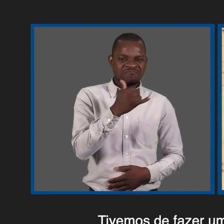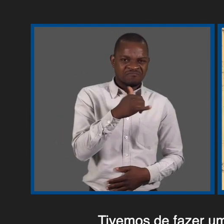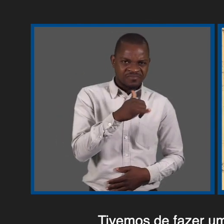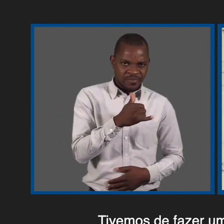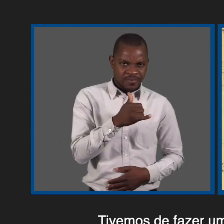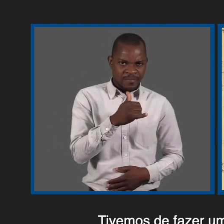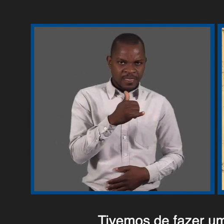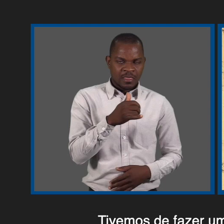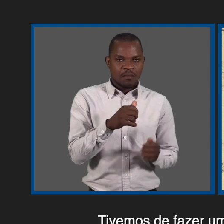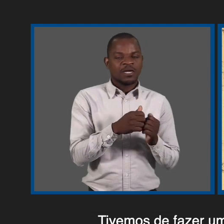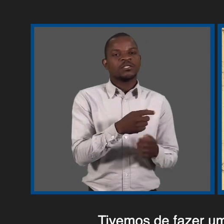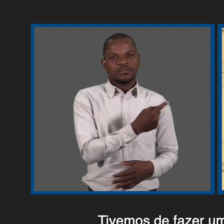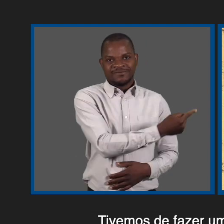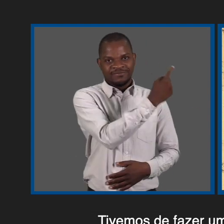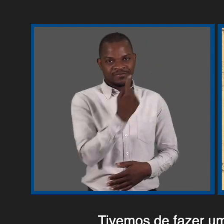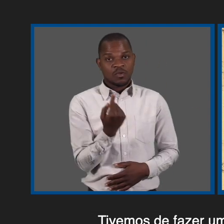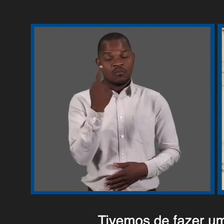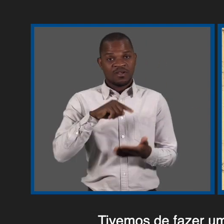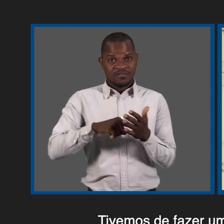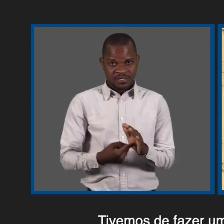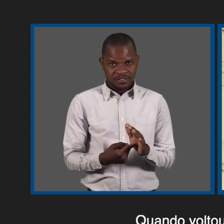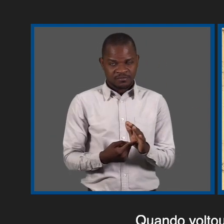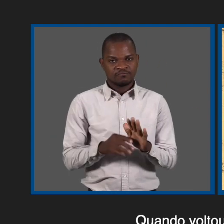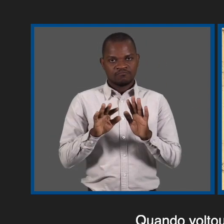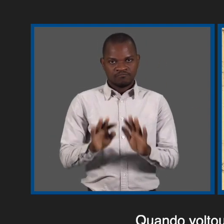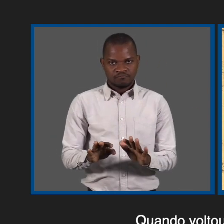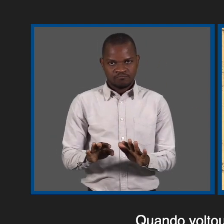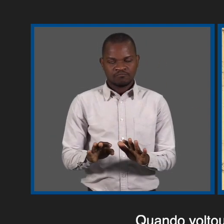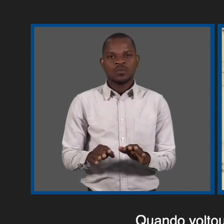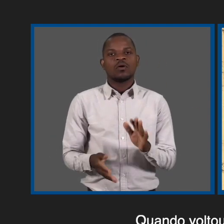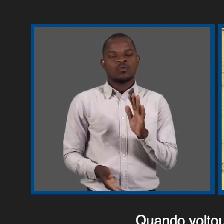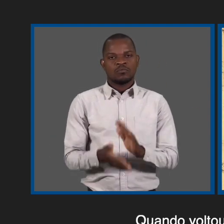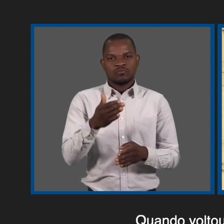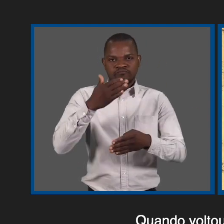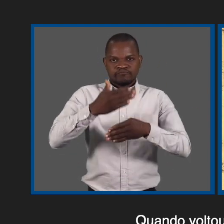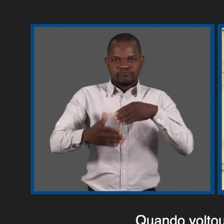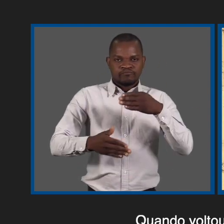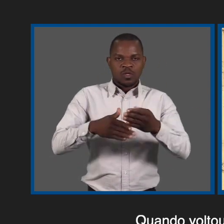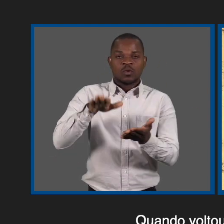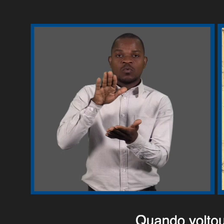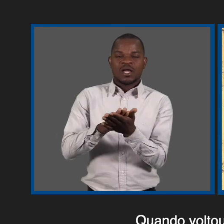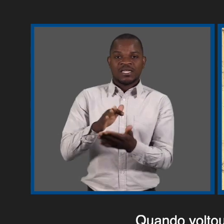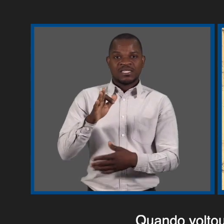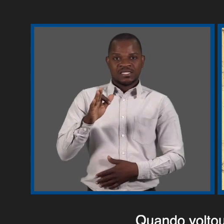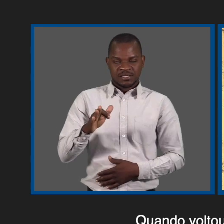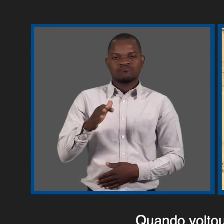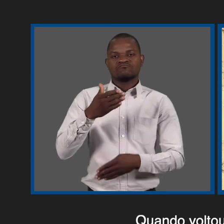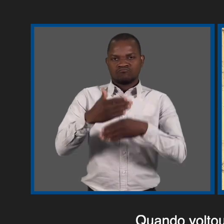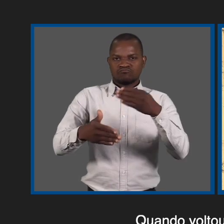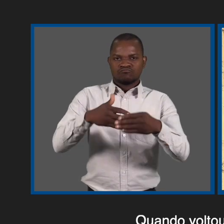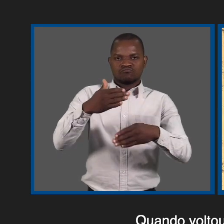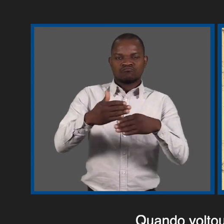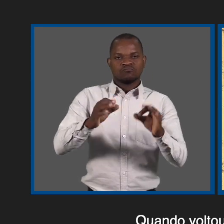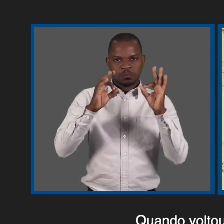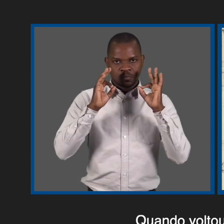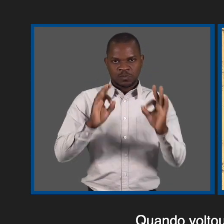chamada em telefônica. Voltou. Quando voltou, eu quando fiz aquela casa de banho ali. Porque estava